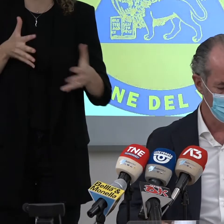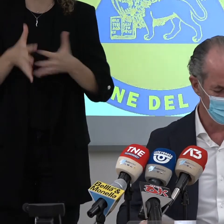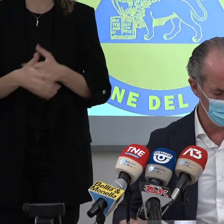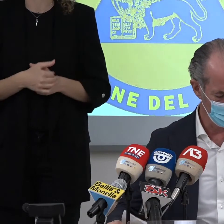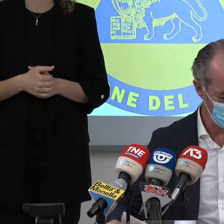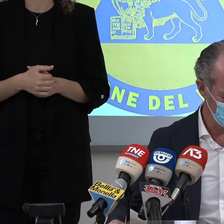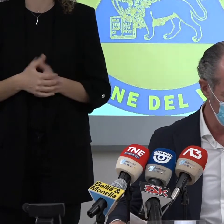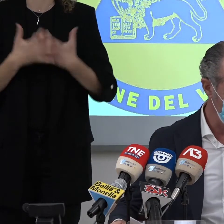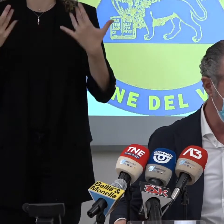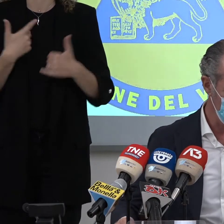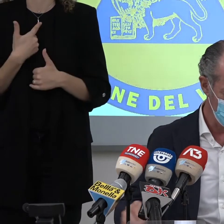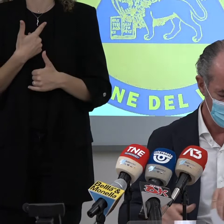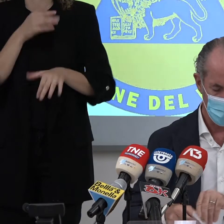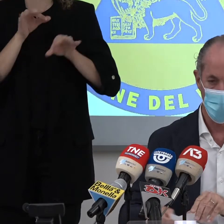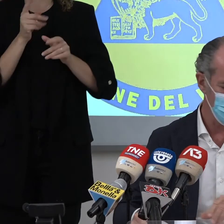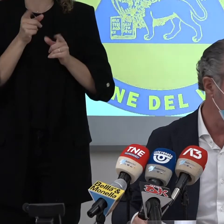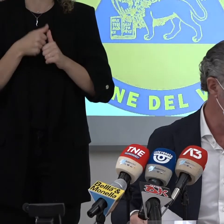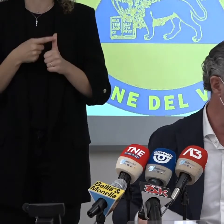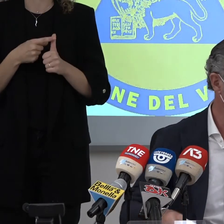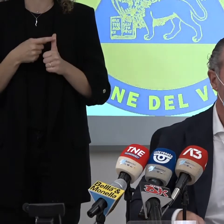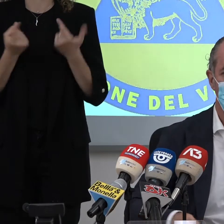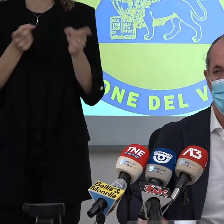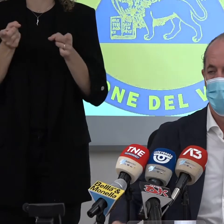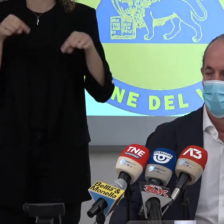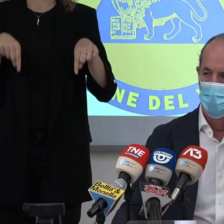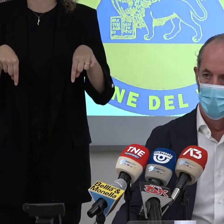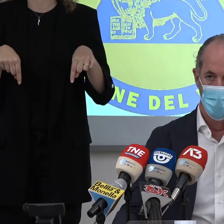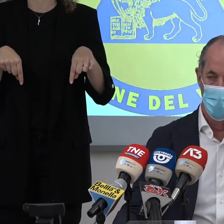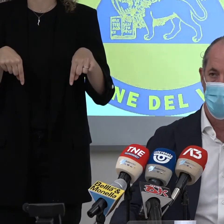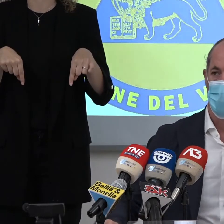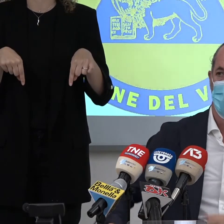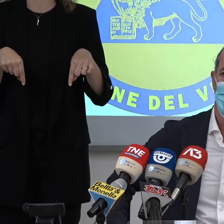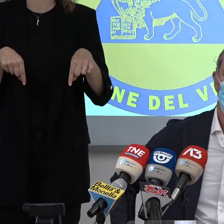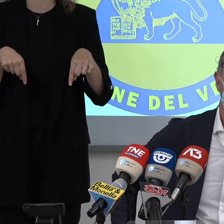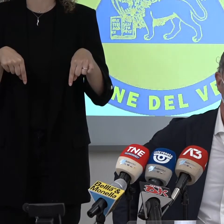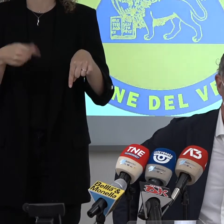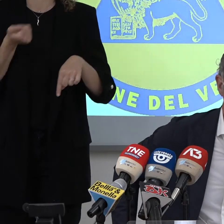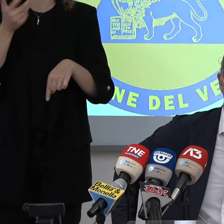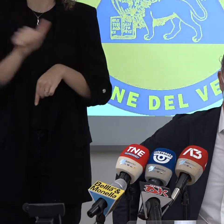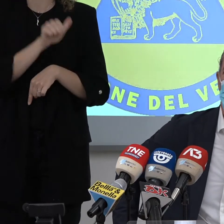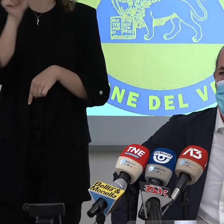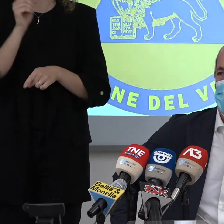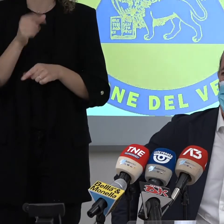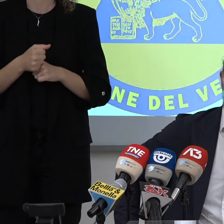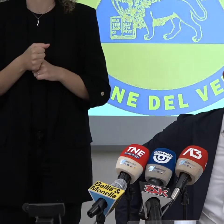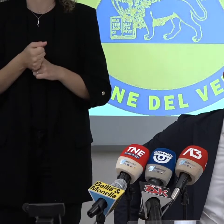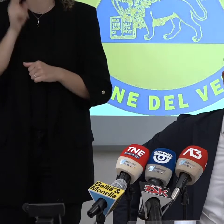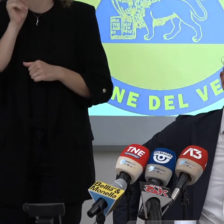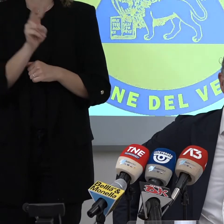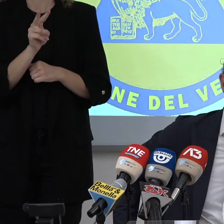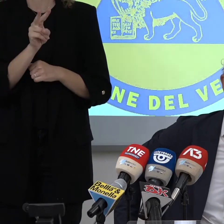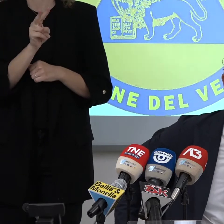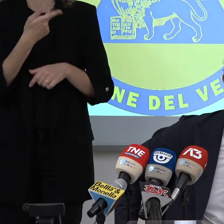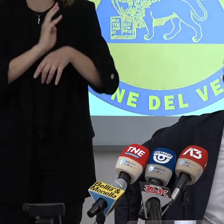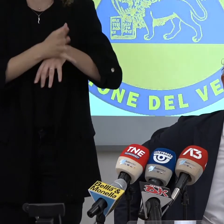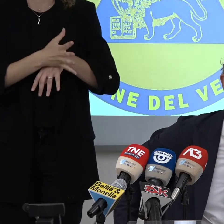caratteristiche che intanto ci permettono di dire che in questa fase il primo dato è che da un punto di vista epidemiologico le